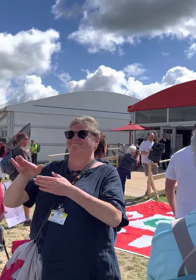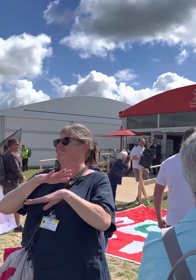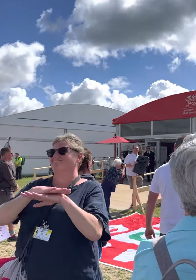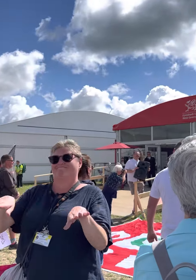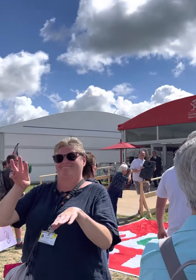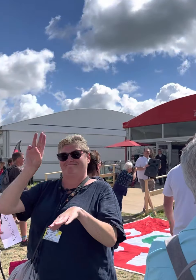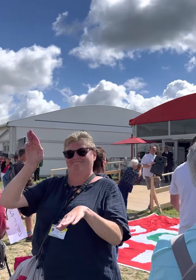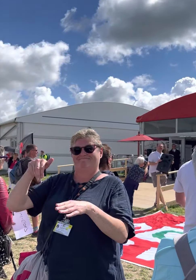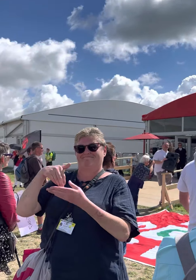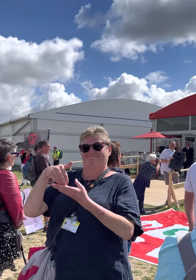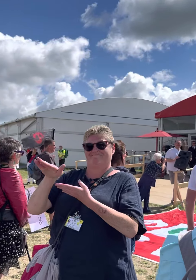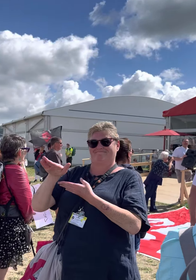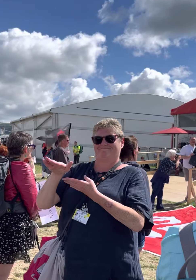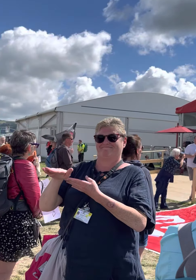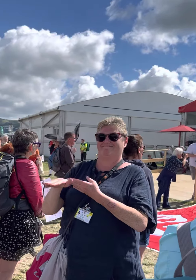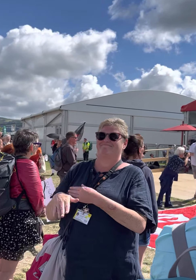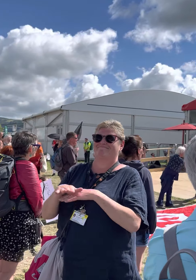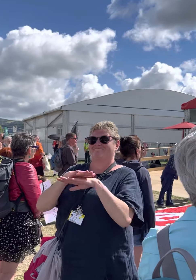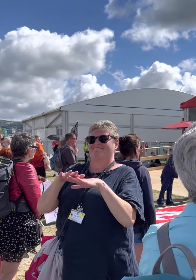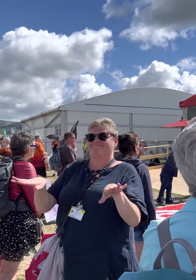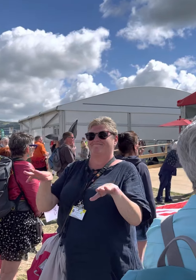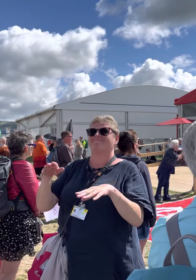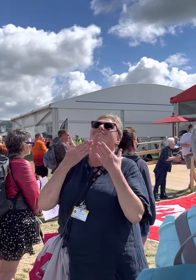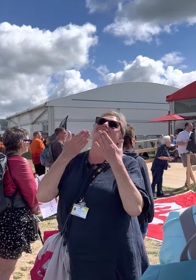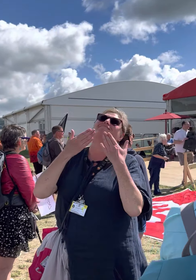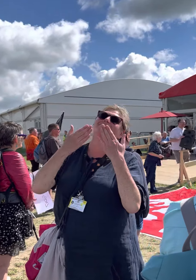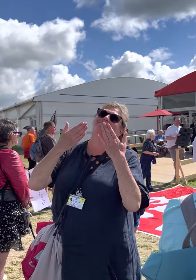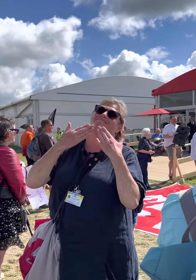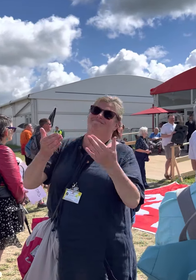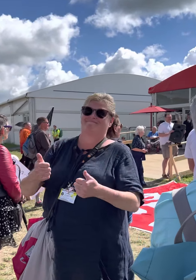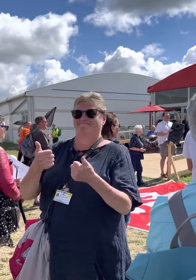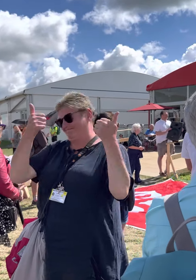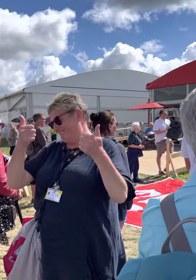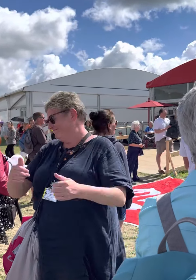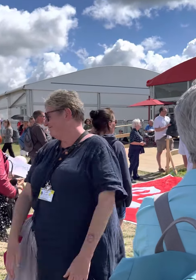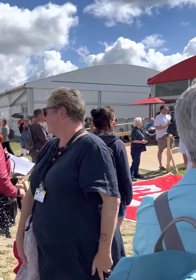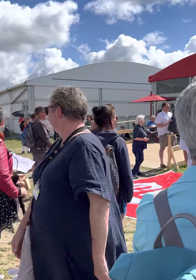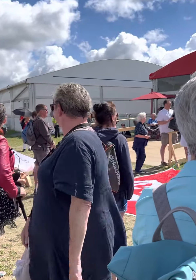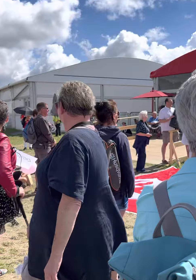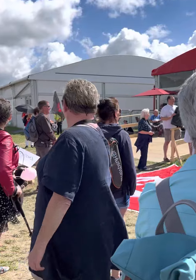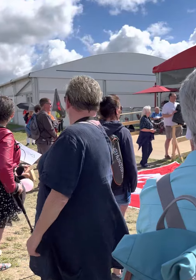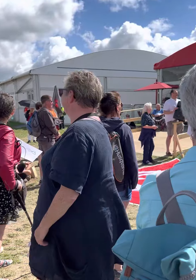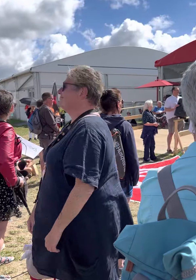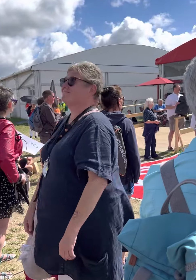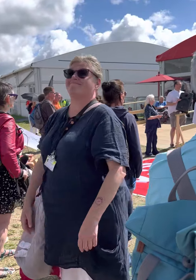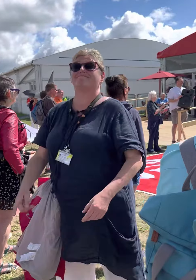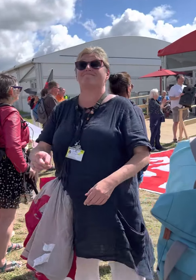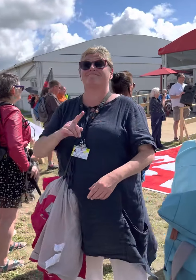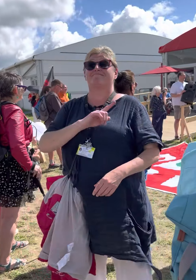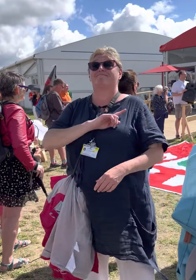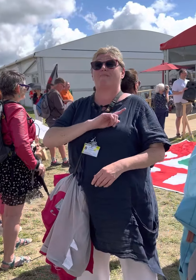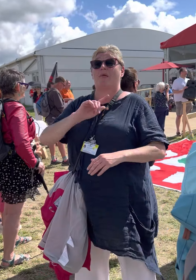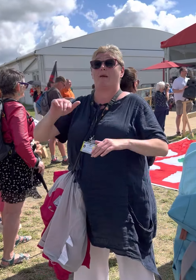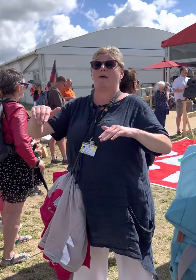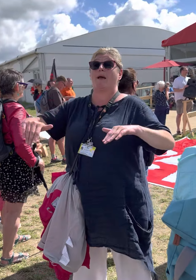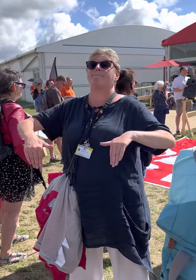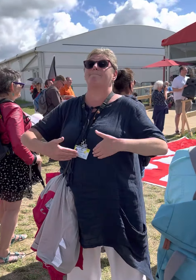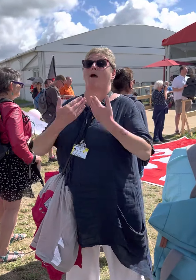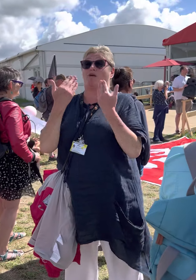ar werth! Nid yw Cymru ar werth! Diolch yn fawr. Gan bod pen-blwydd y